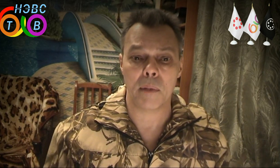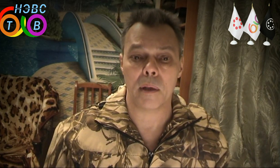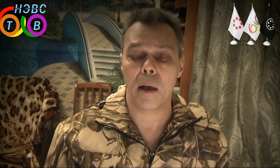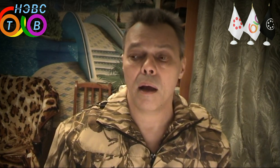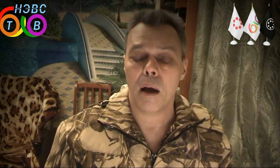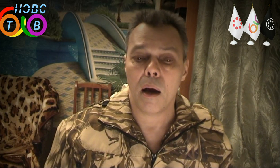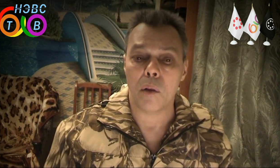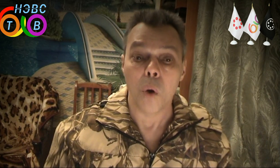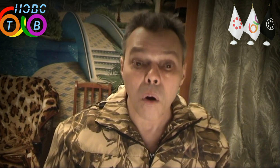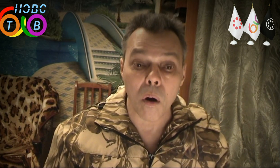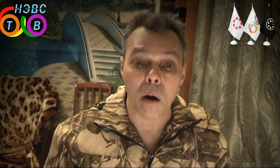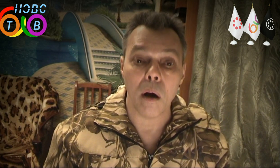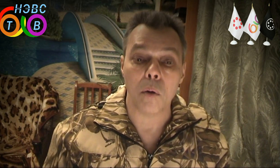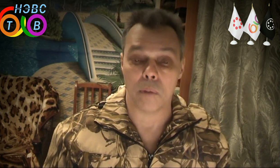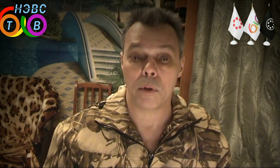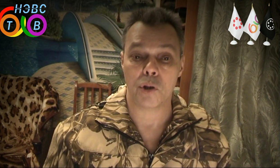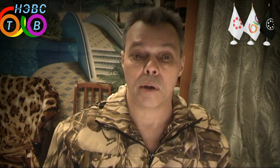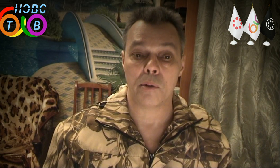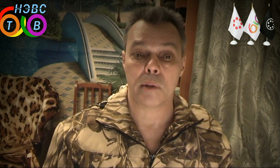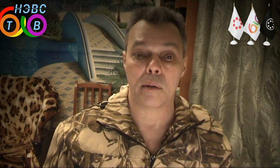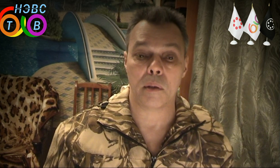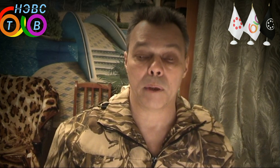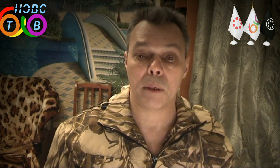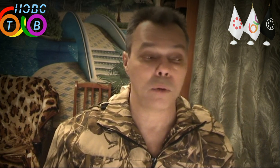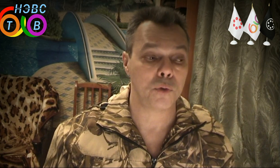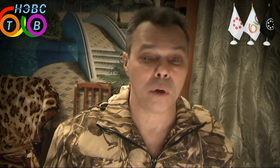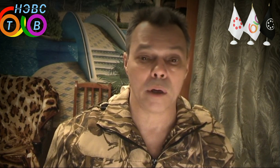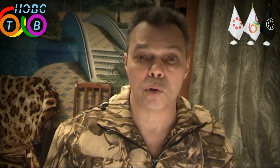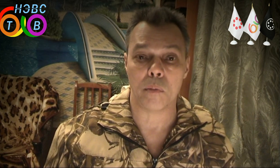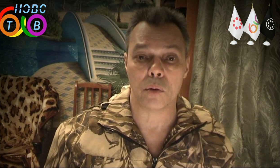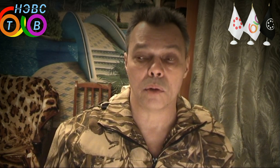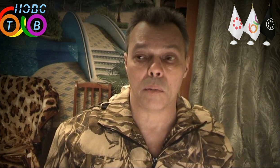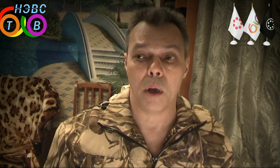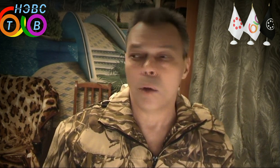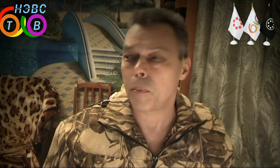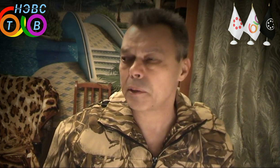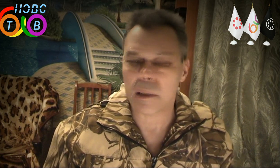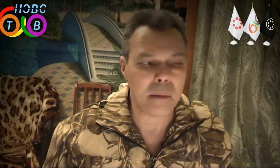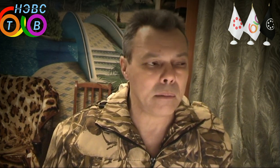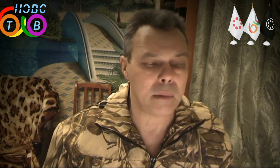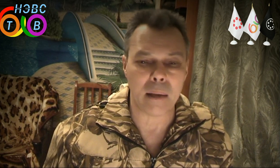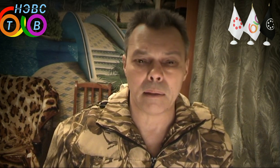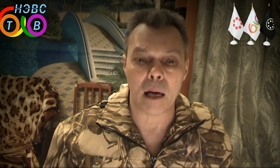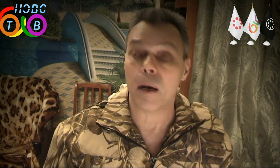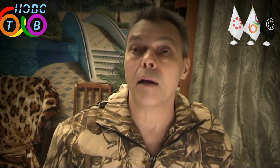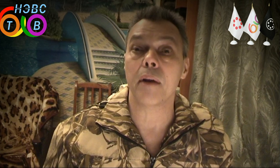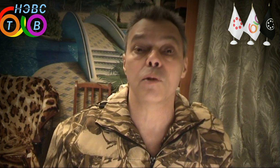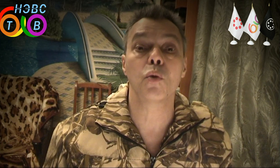да. Но у него начинаются какие-то проблемы. Вот все хорошо между ними, но постоянно, как говорят,